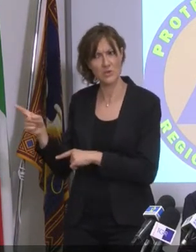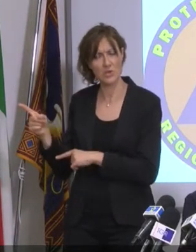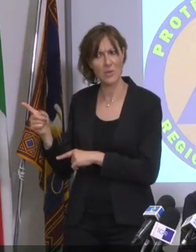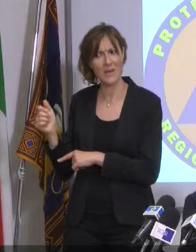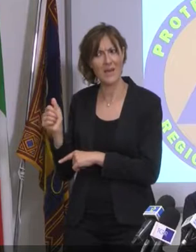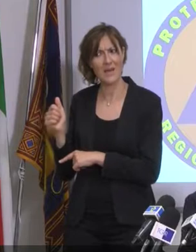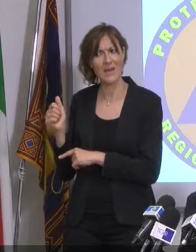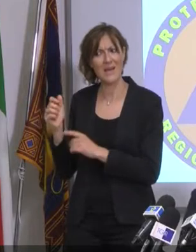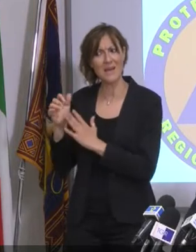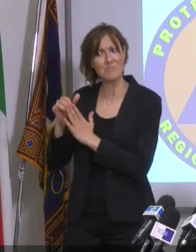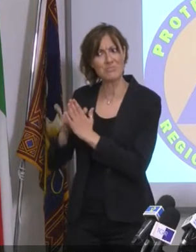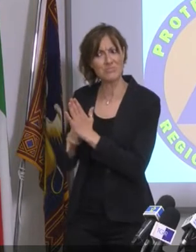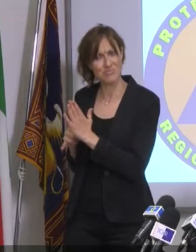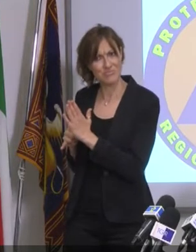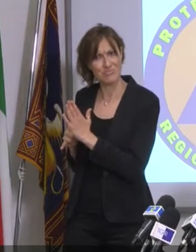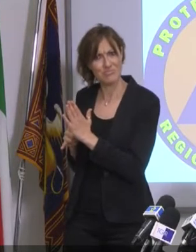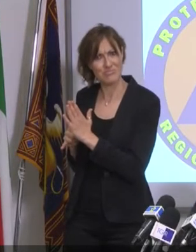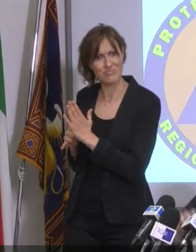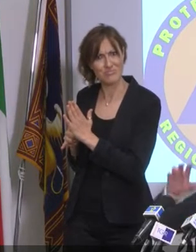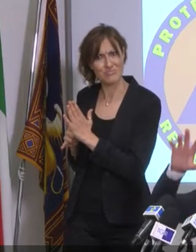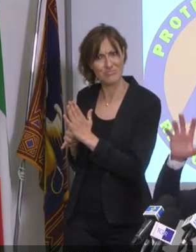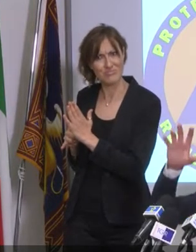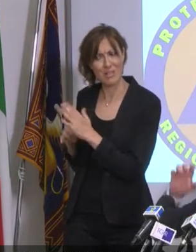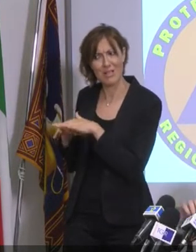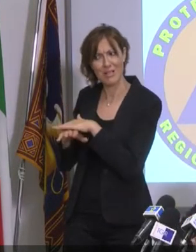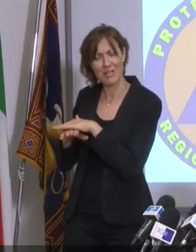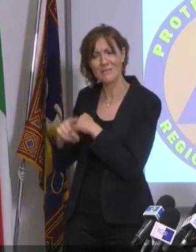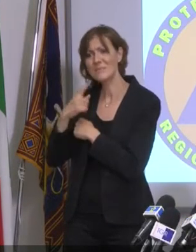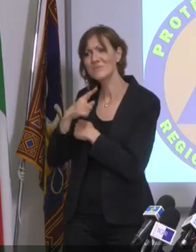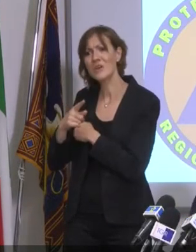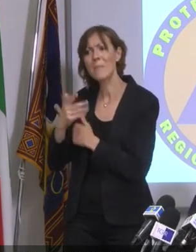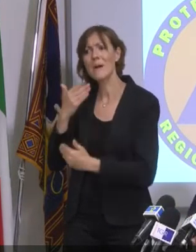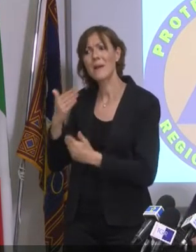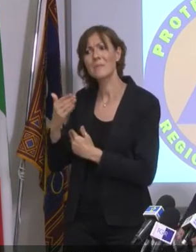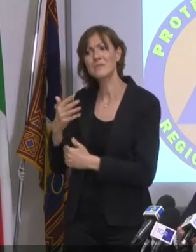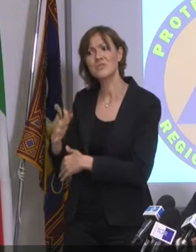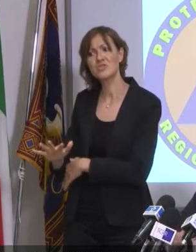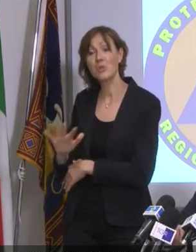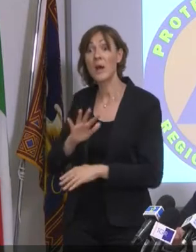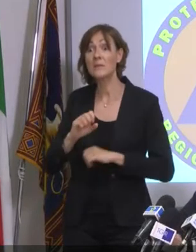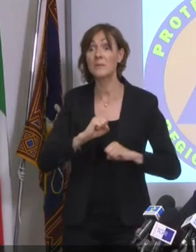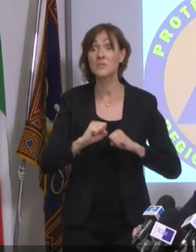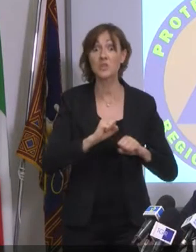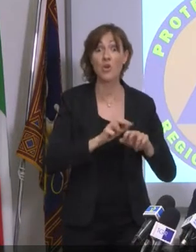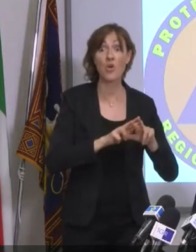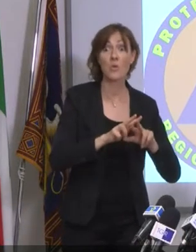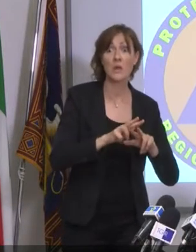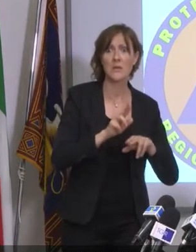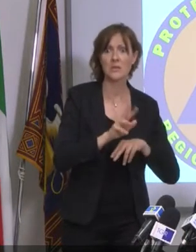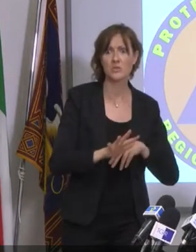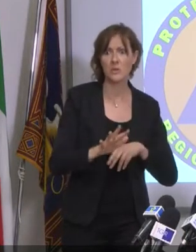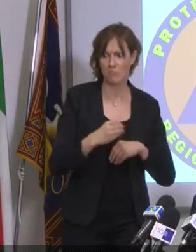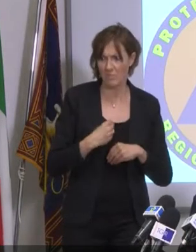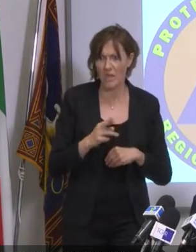agenzia sibillina nella quale si parla dei famosi cinque parlamentari poi vedo e altri amministratori comunali e regionali dato come